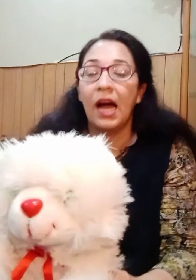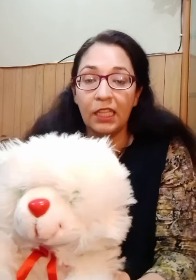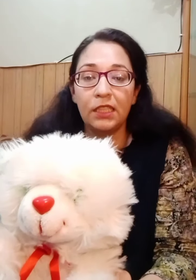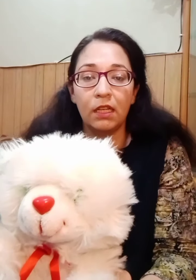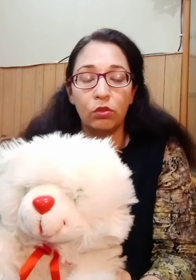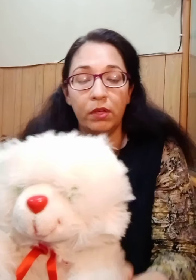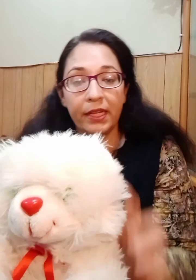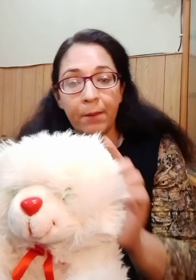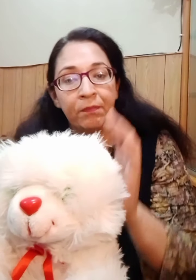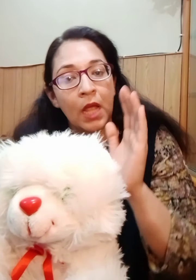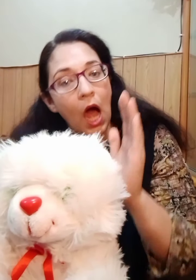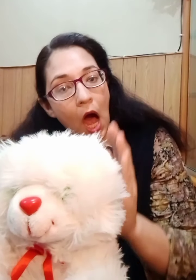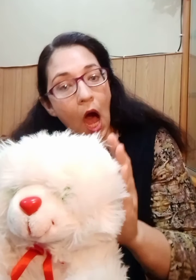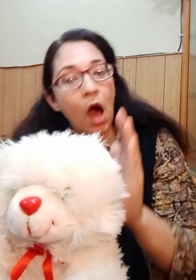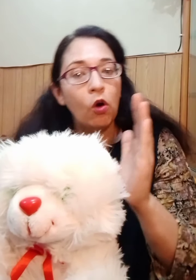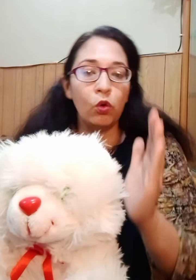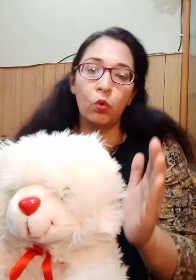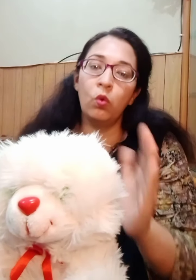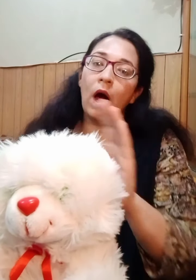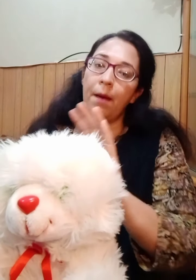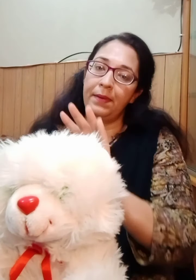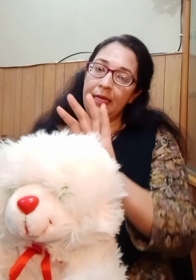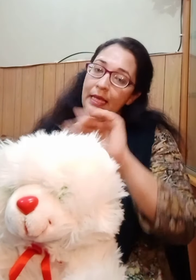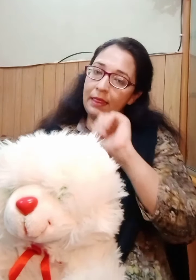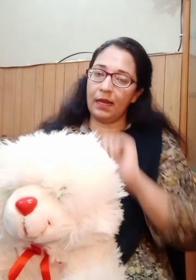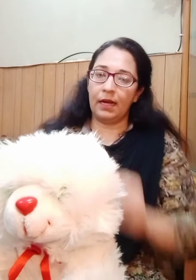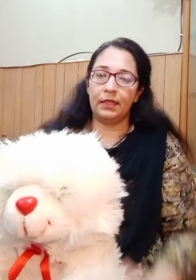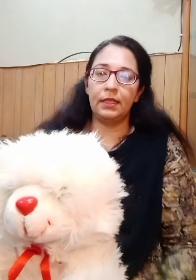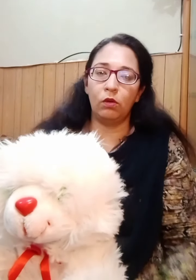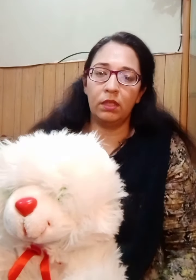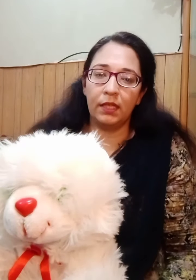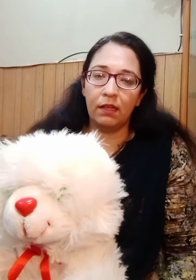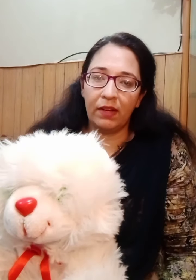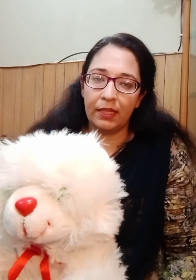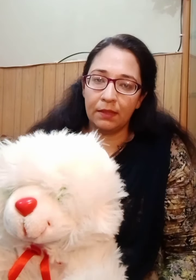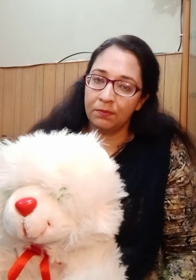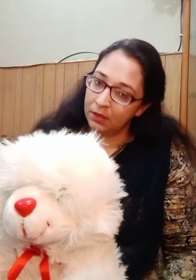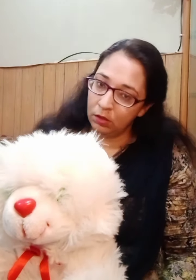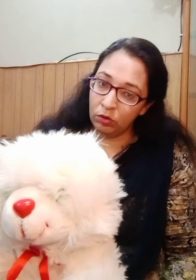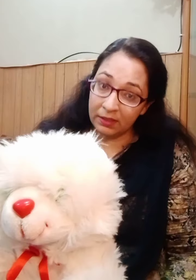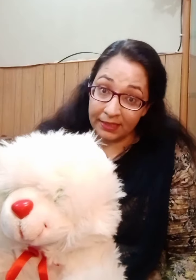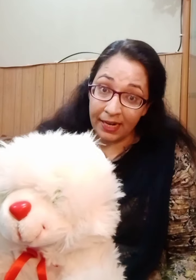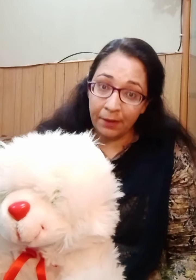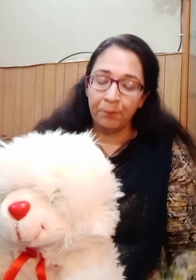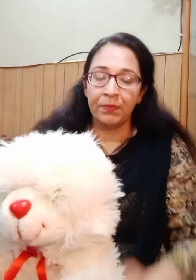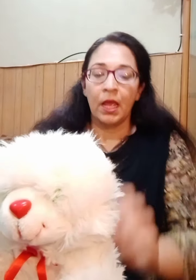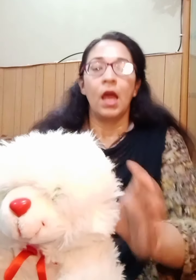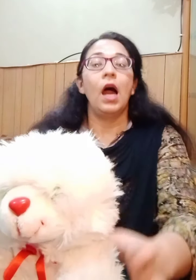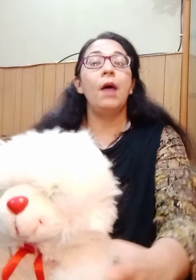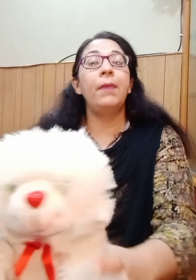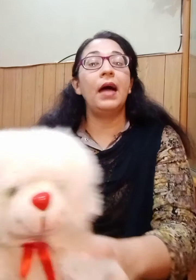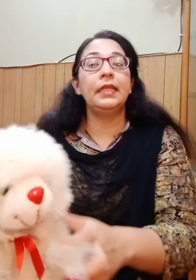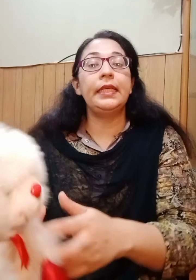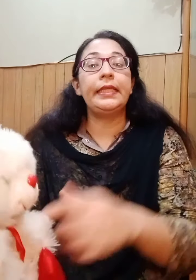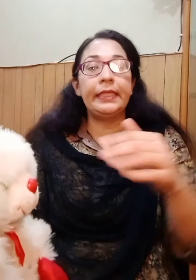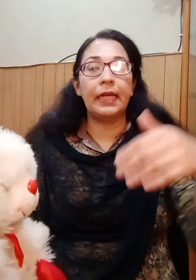ठीक है और वह व्यक्ति इस तरह से संपन्न करवाने हैं अब तीन